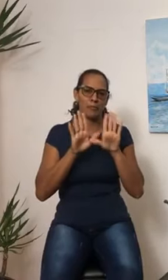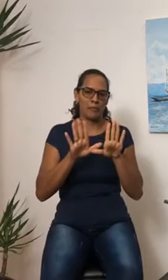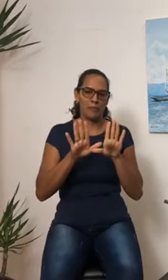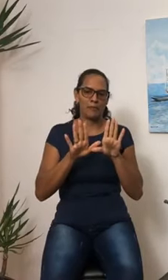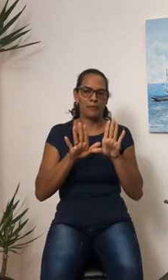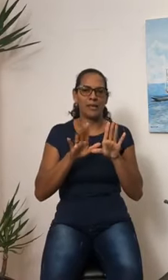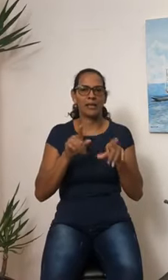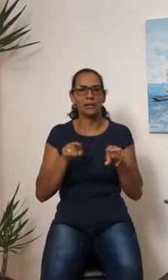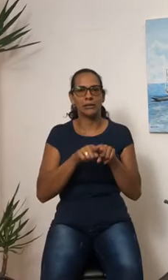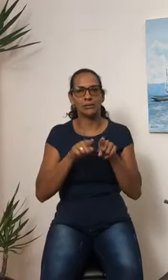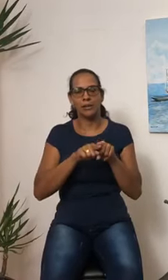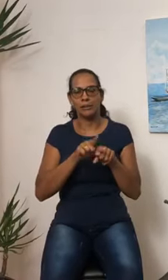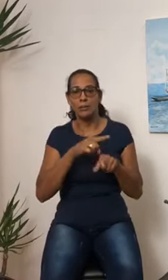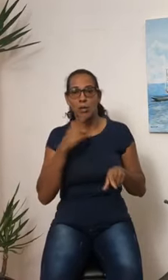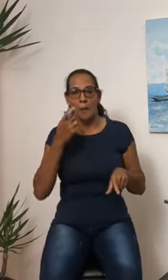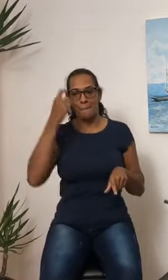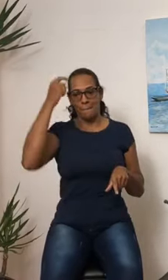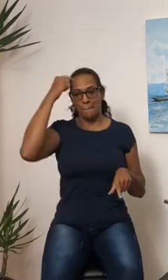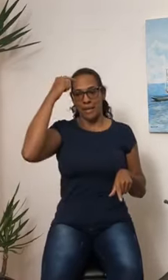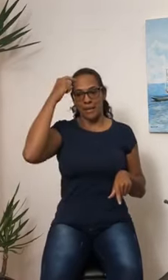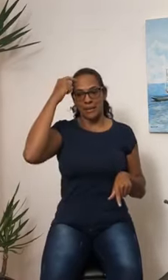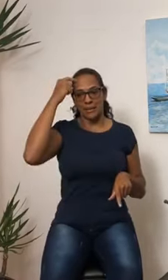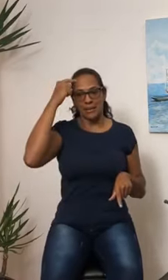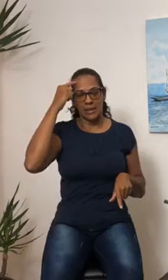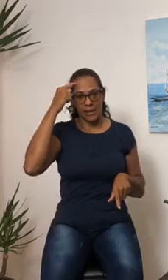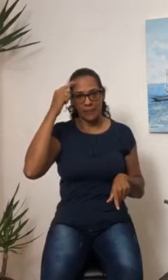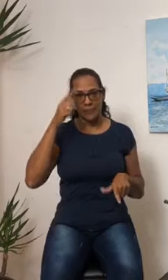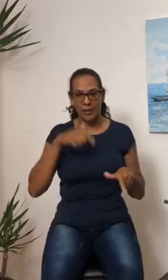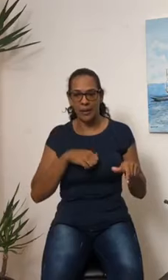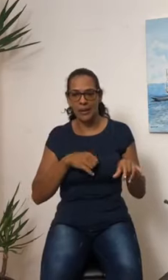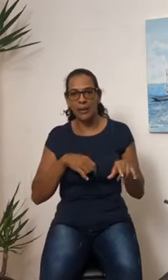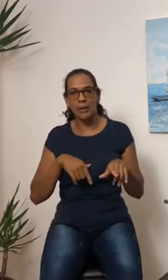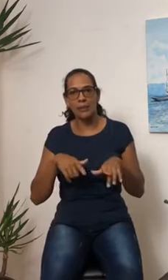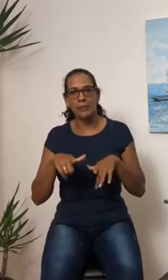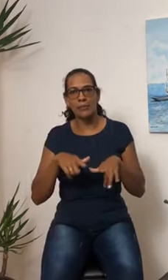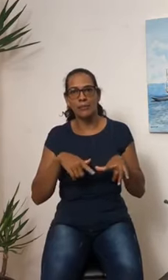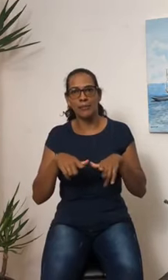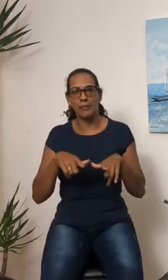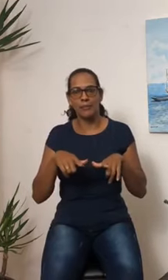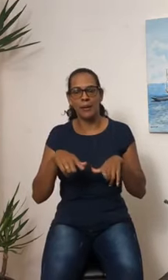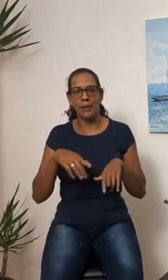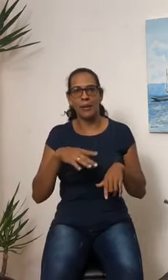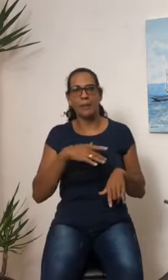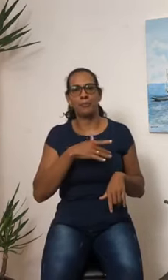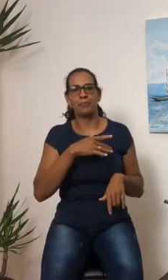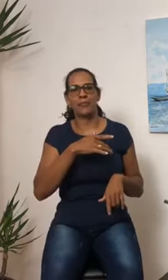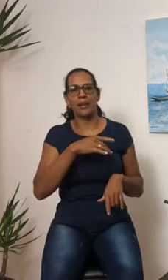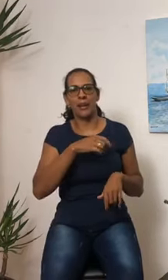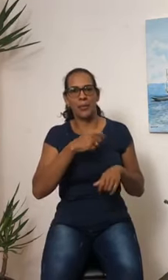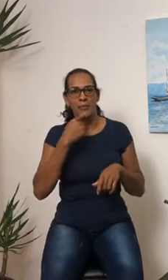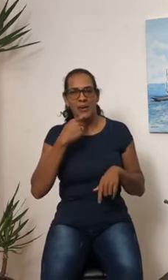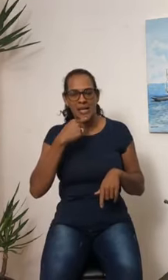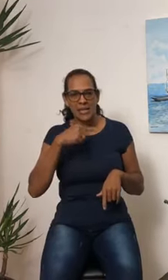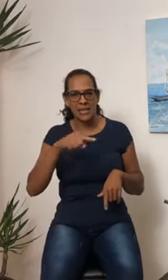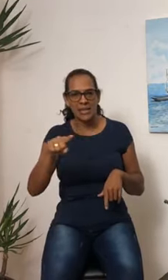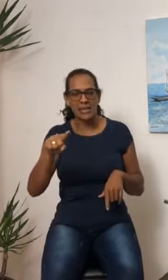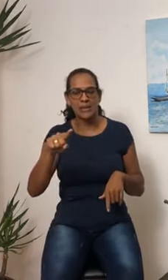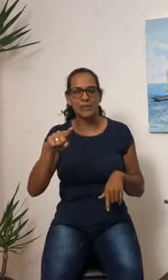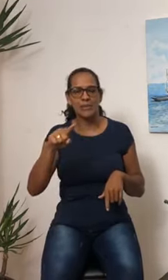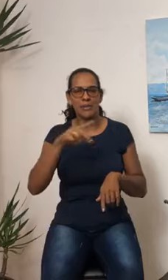Mas é pra gente começar a pensar, se preparar para uma semana de Páscoa, né, para o ressurcimento,